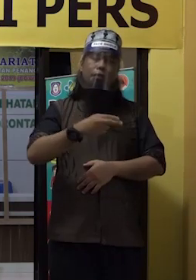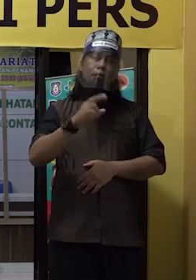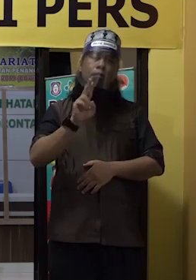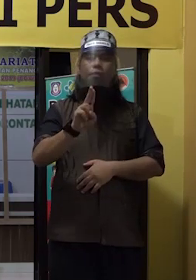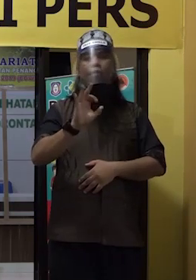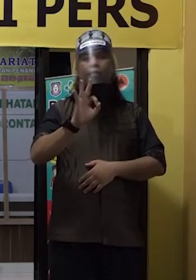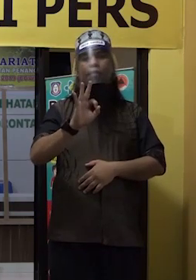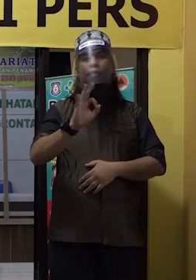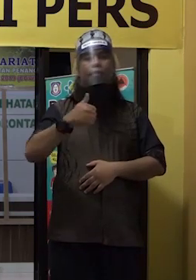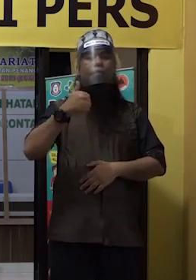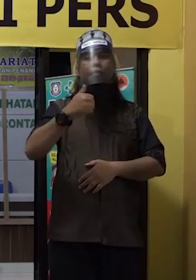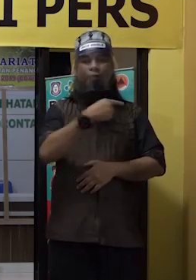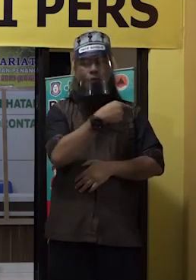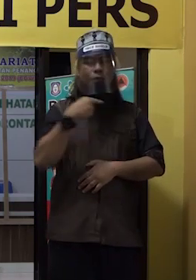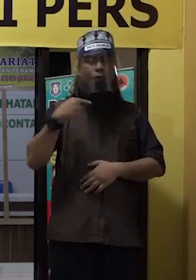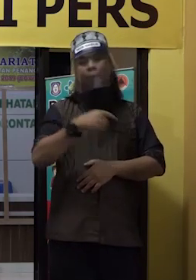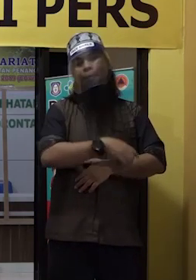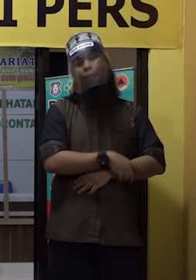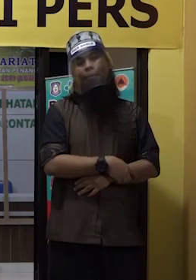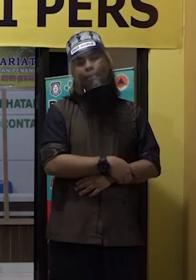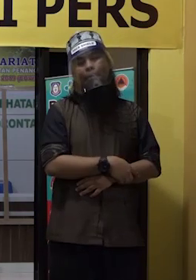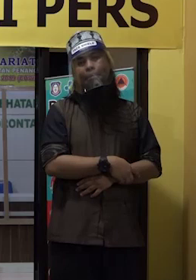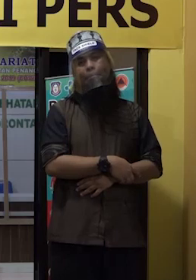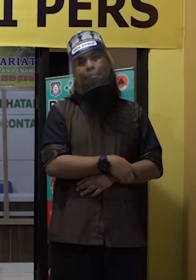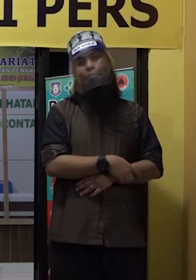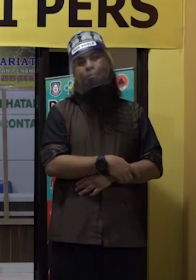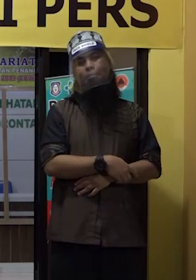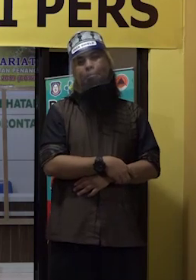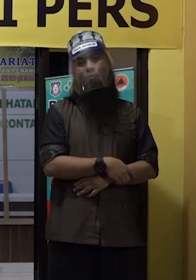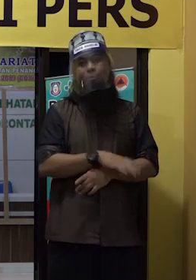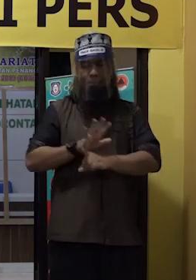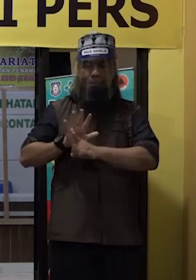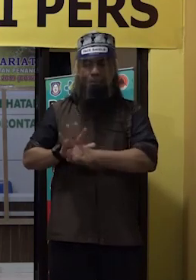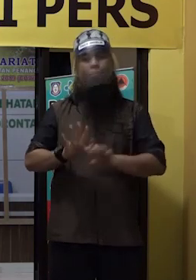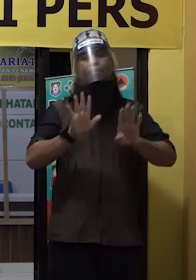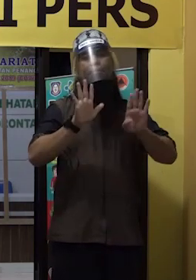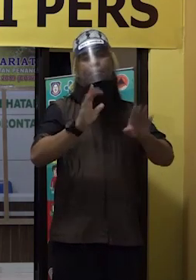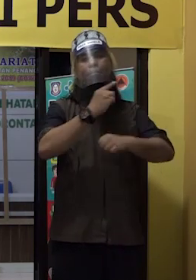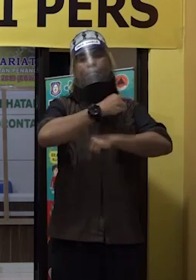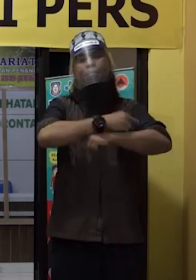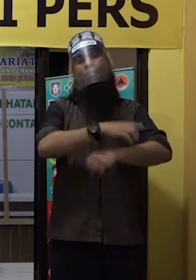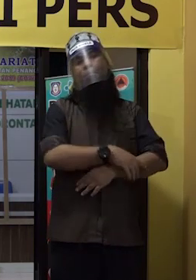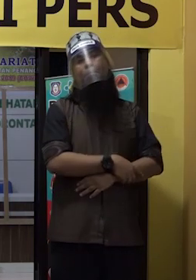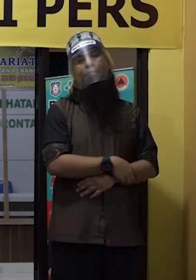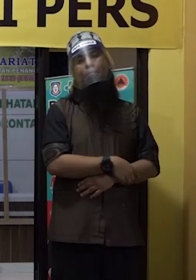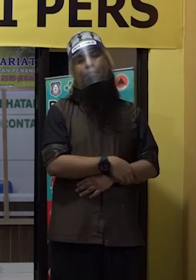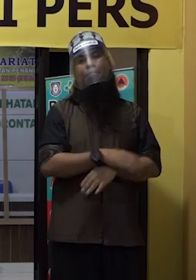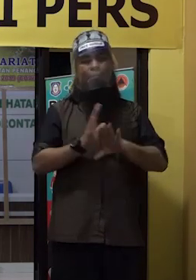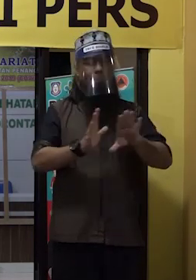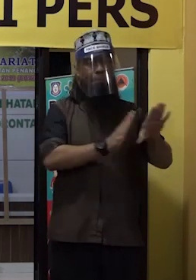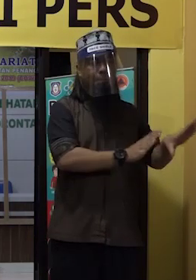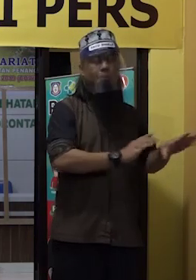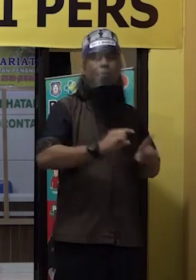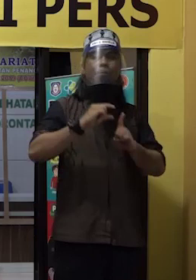ketiga PCR-nya negatif, dirawat selama 9 hari. Yang berikutnya yang sembuh